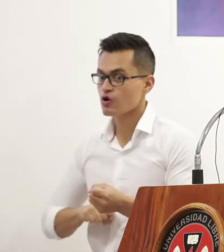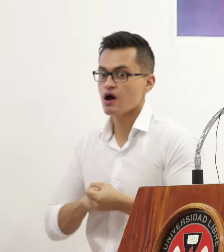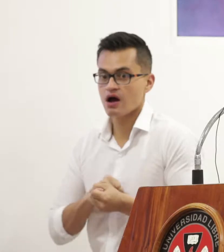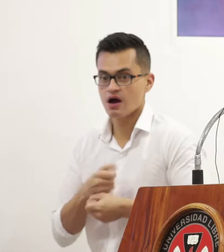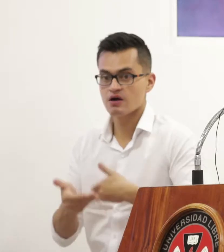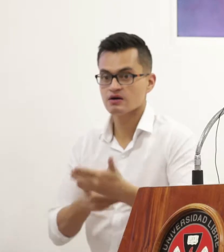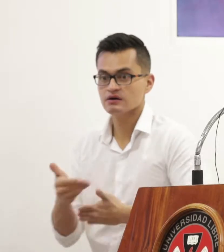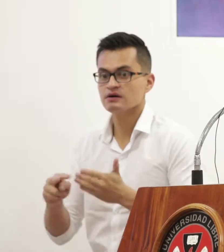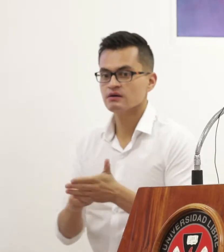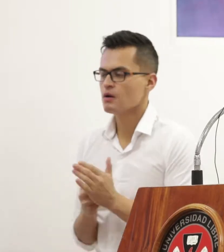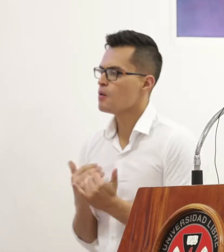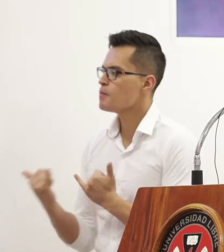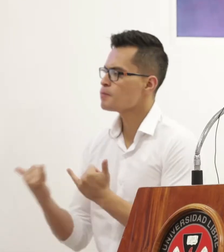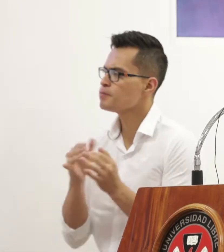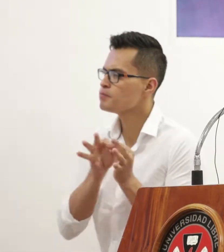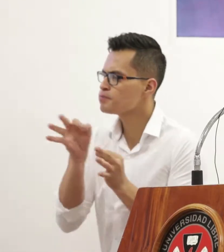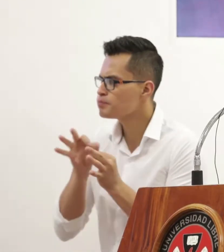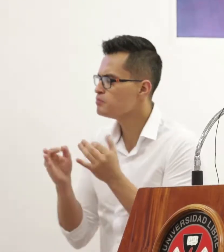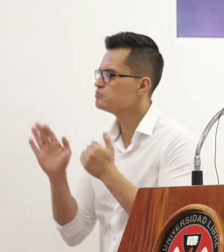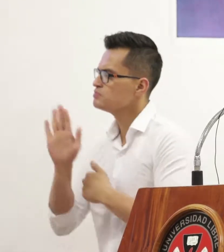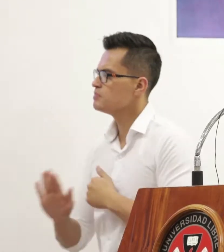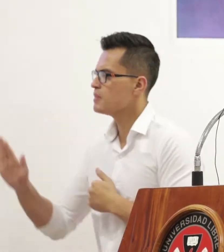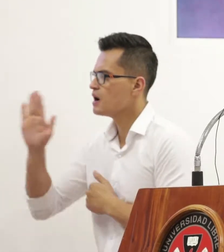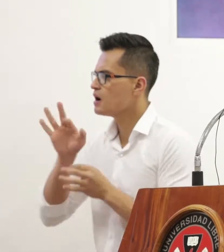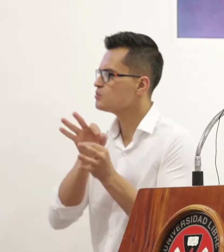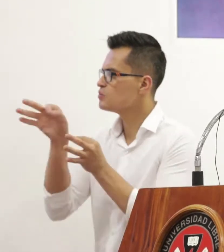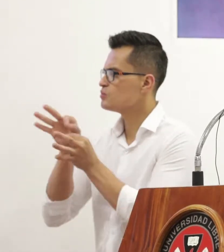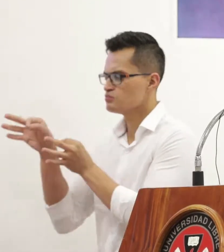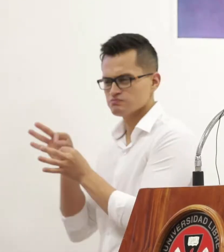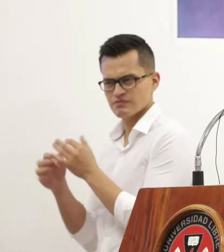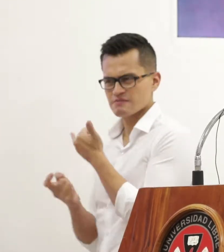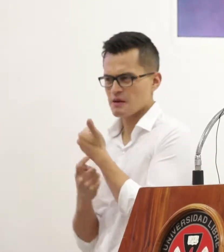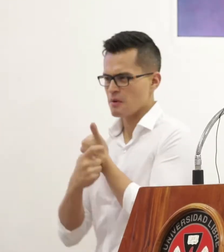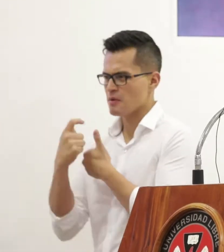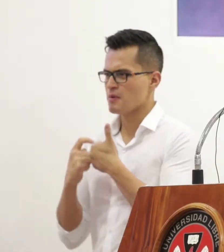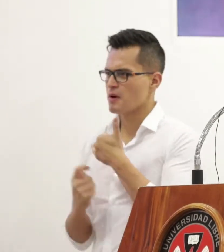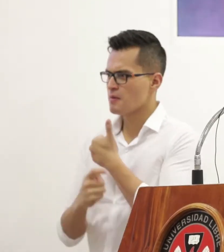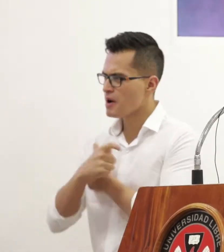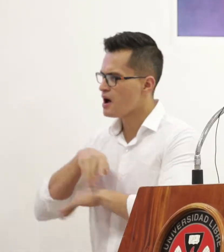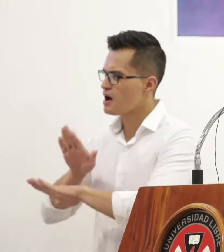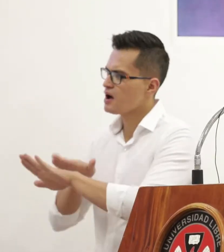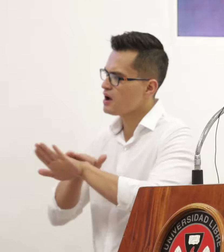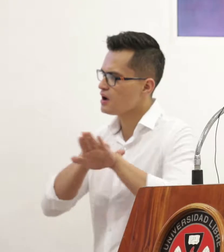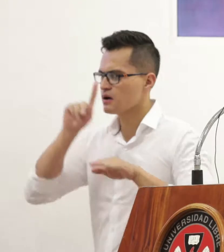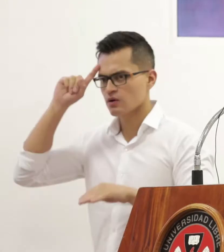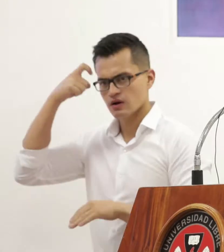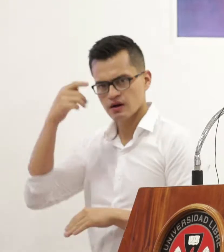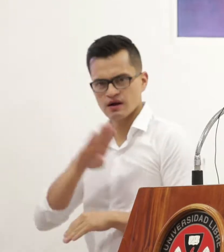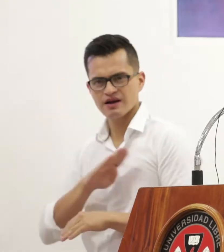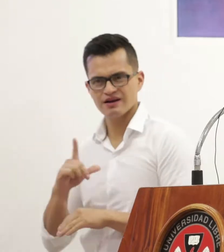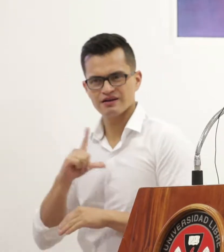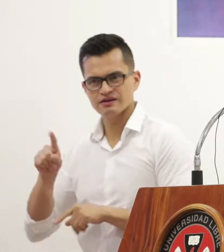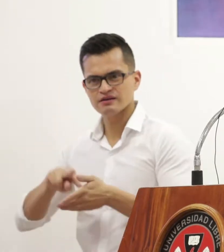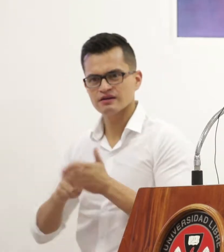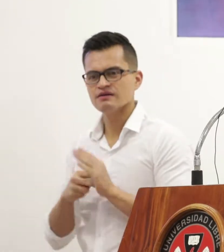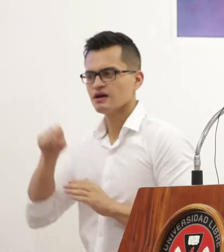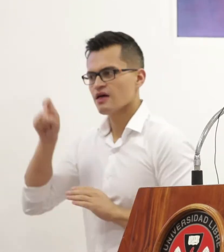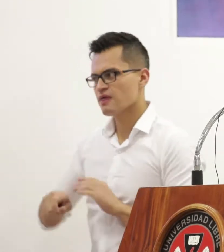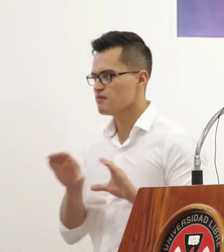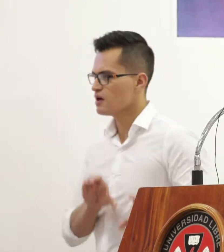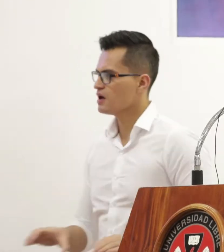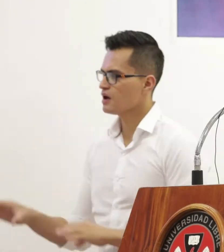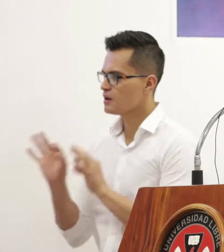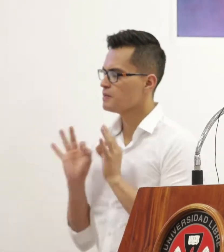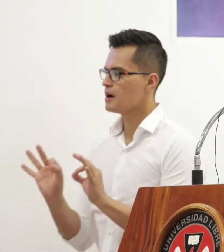mandatarios seccionales, departamentales y municipales a que hagan las cosas bien. Aquí no se trata únicamente de sancionar, esa es una de